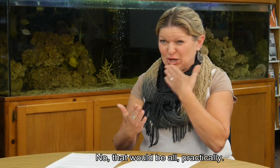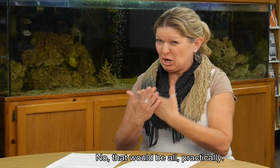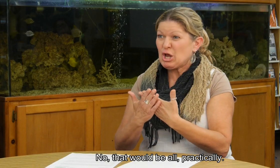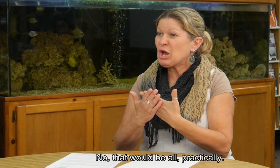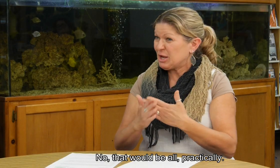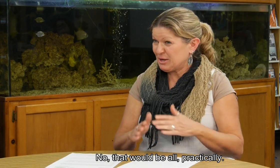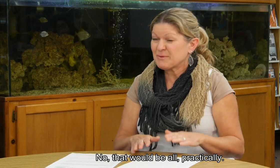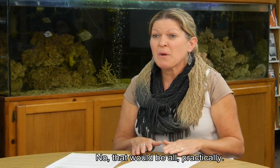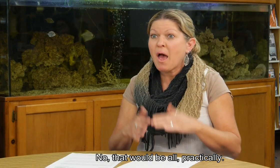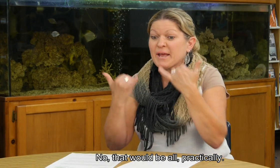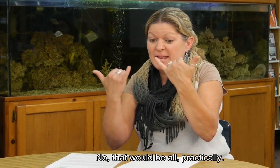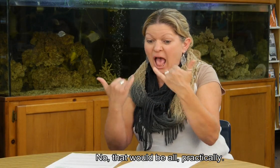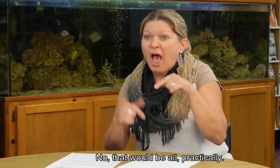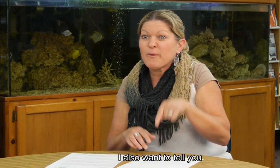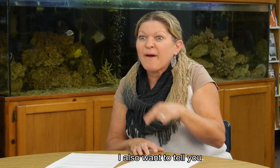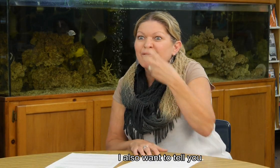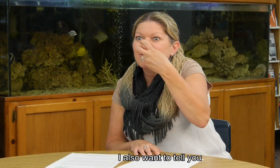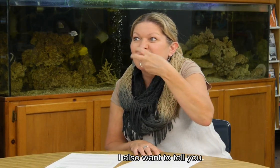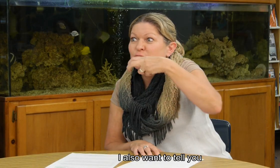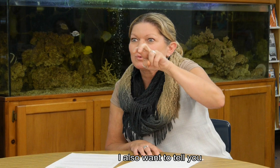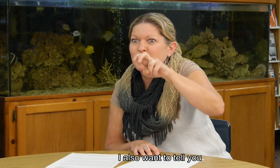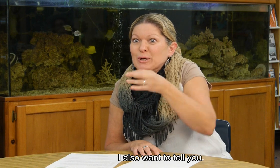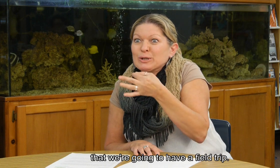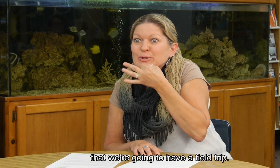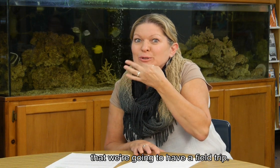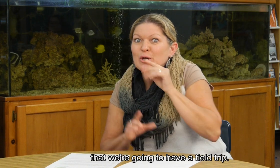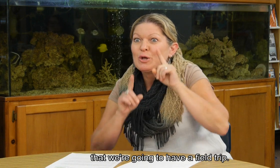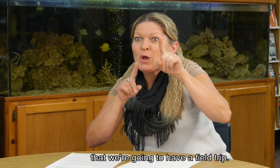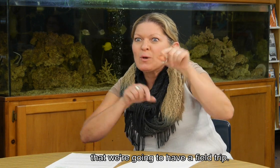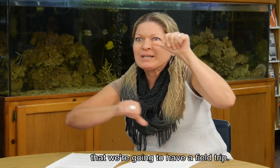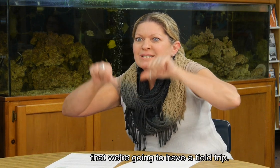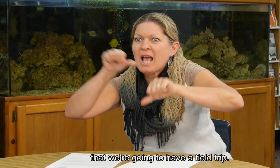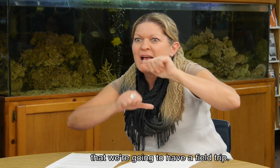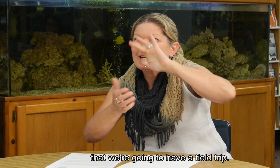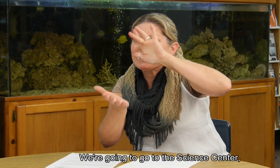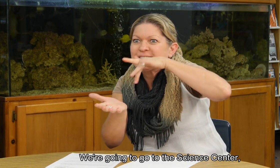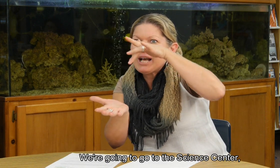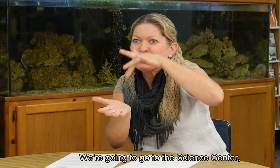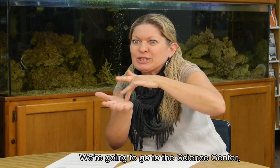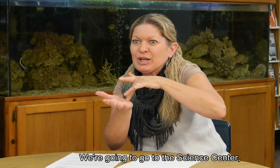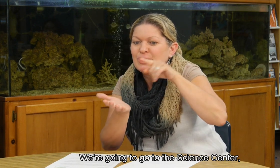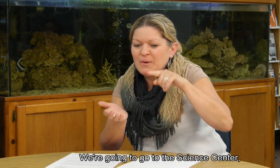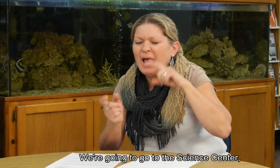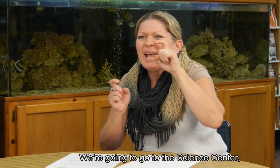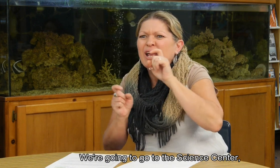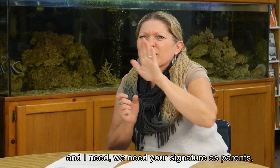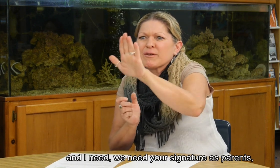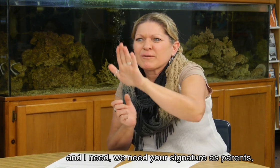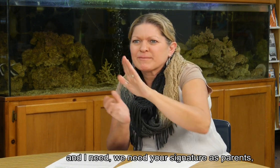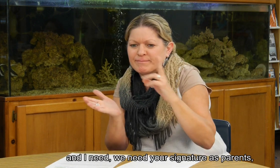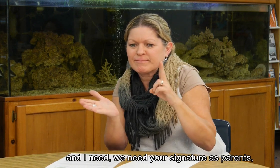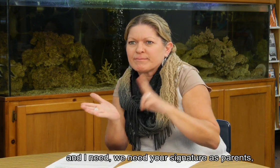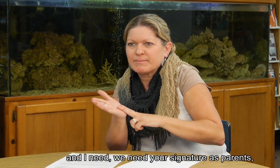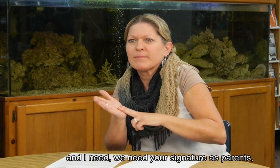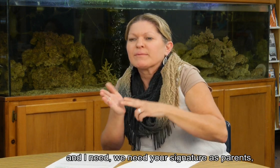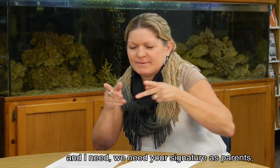no eso sería todo prácticamente también quiero decirle que vamos a tener una excursión vamos a ir al centro de ciencias y necesitado